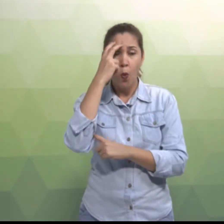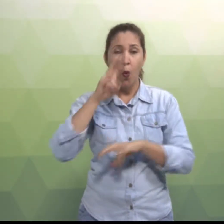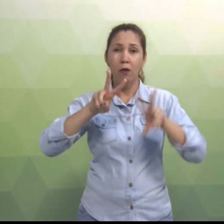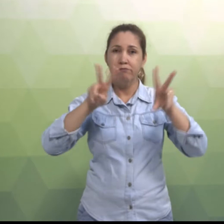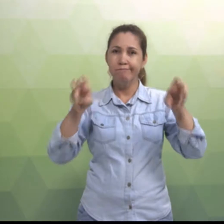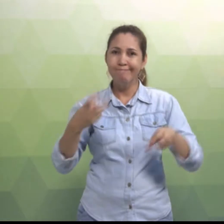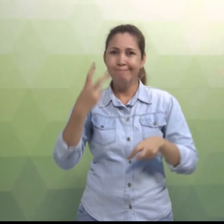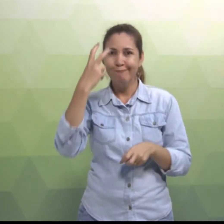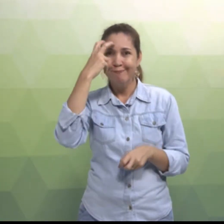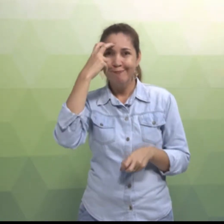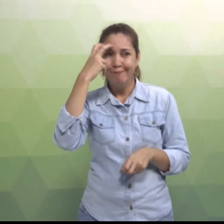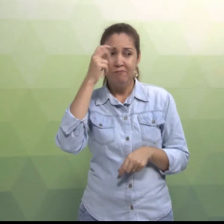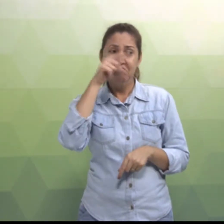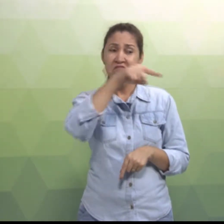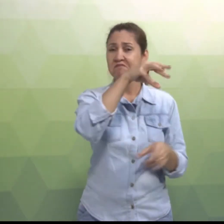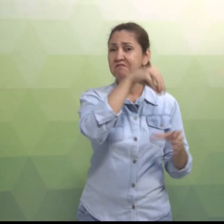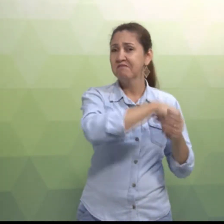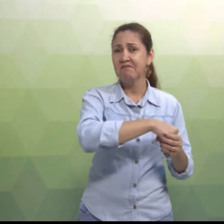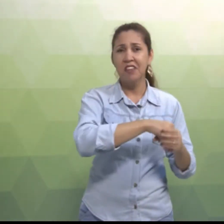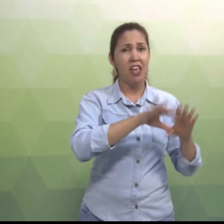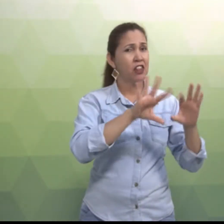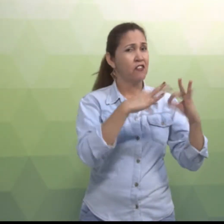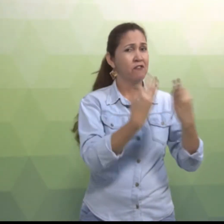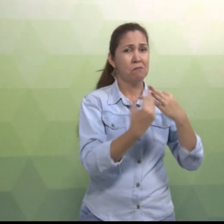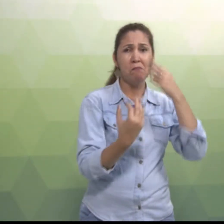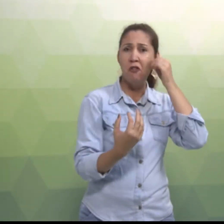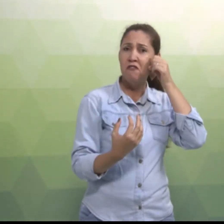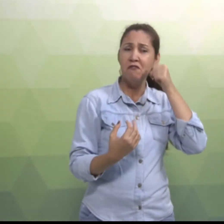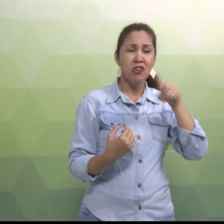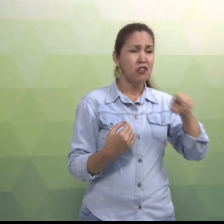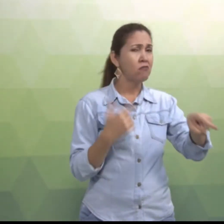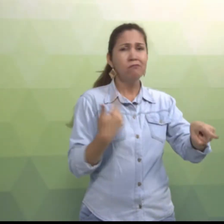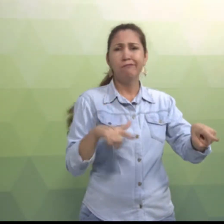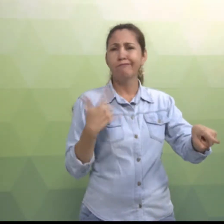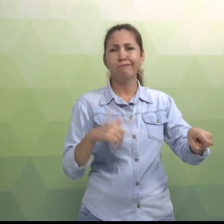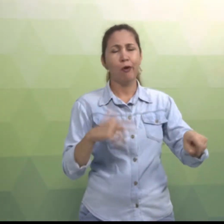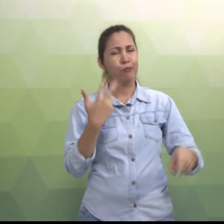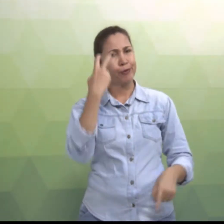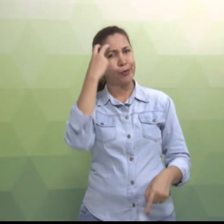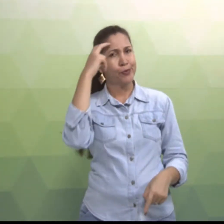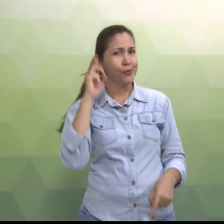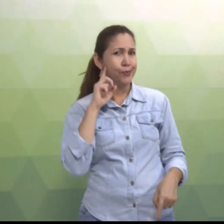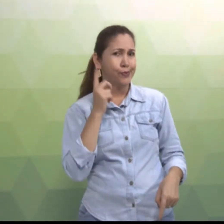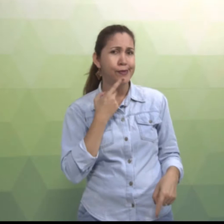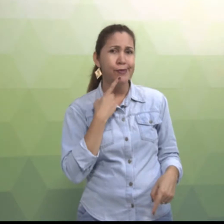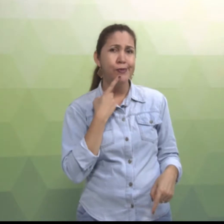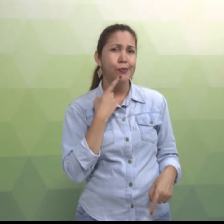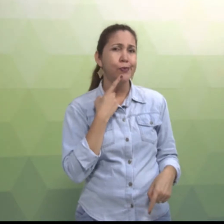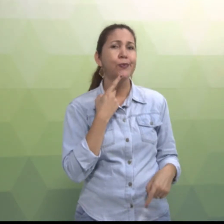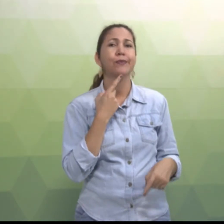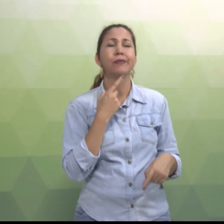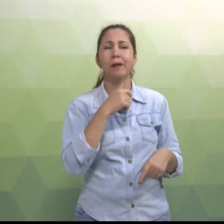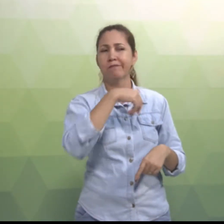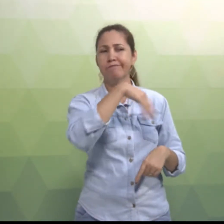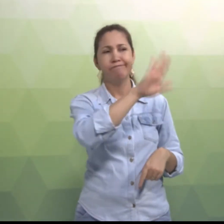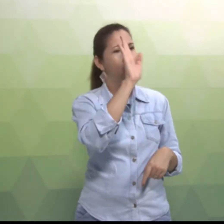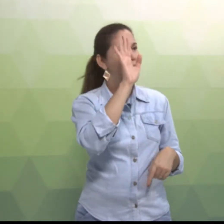Também, a respeito da cultura. Com relação à família de ouvintes, geralmente não tem uma cultura surda